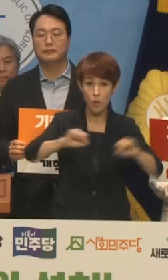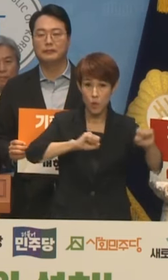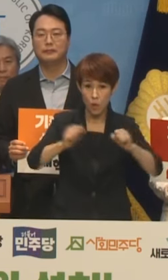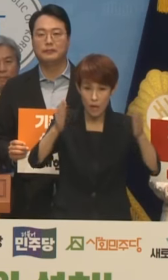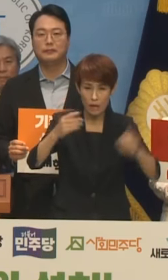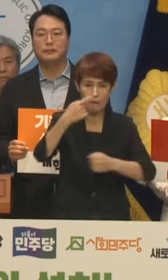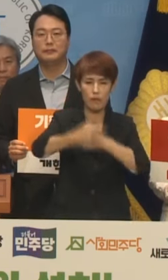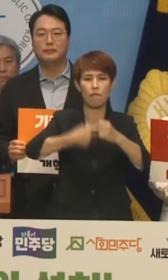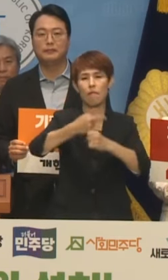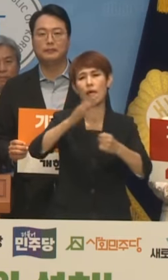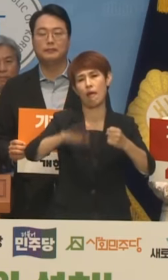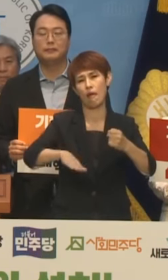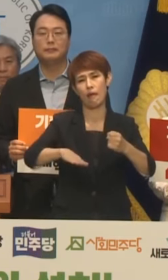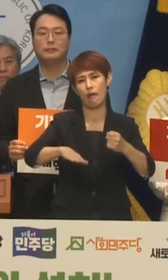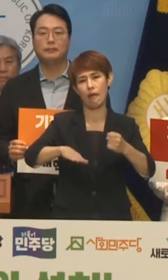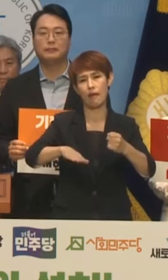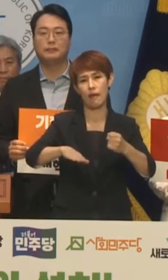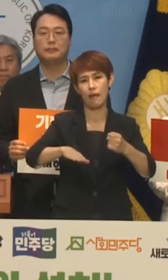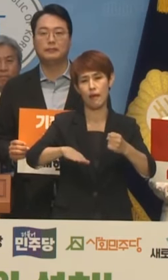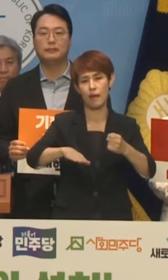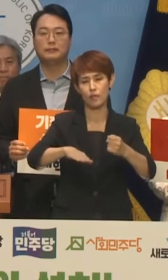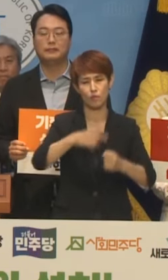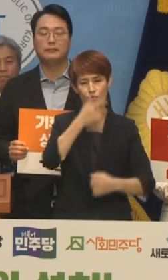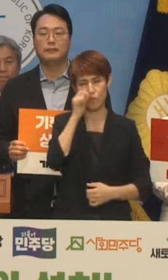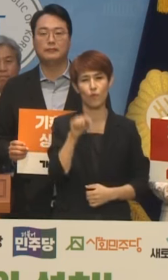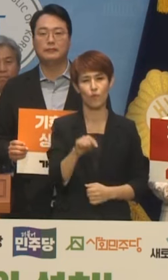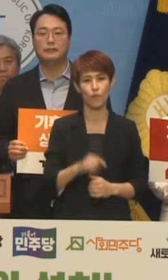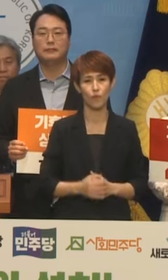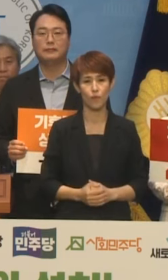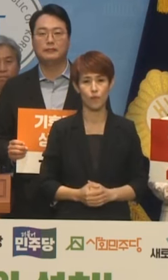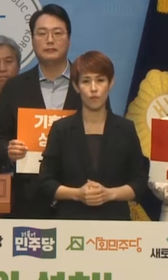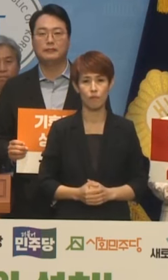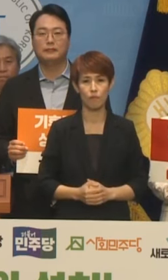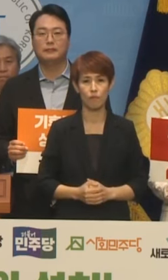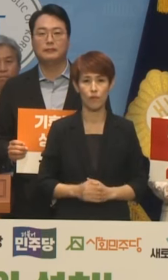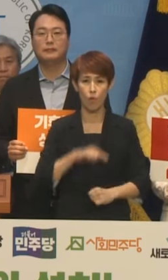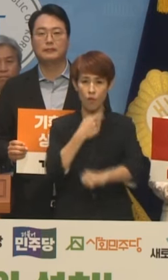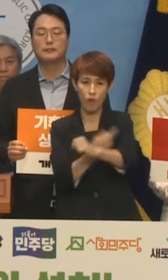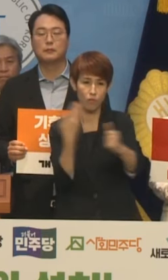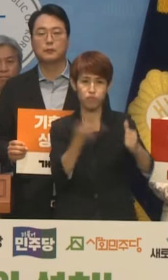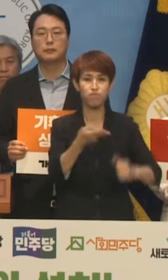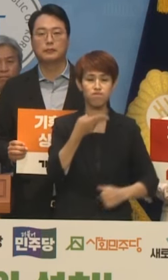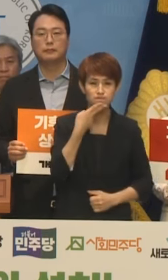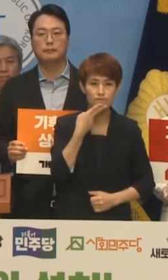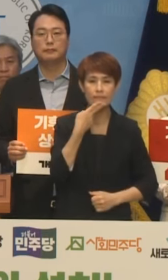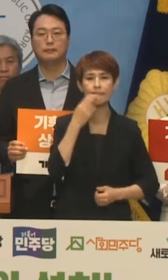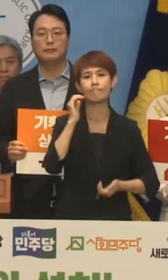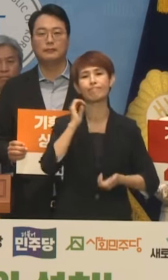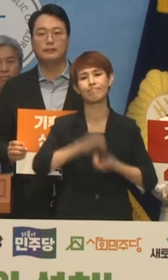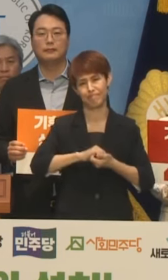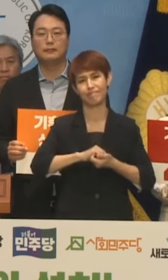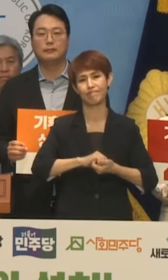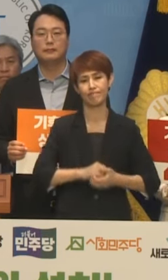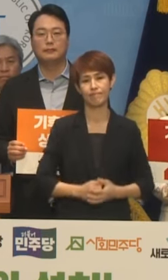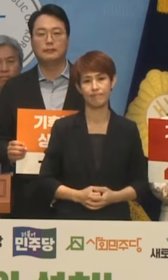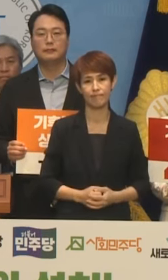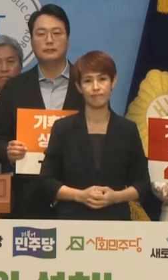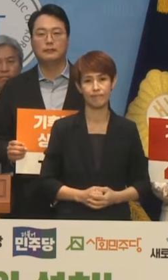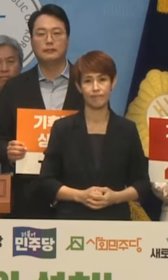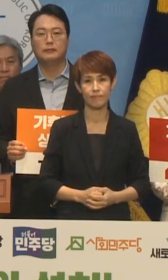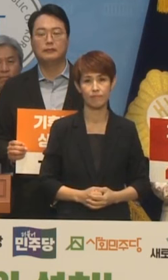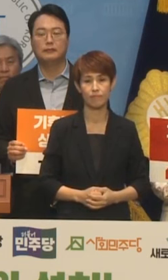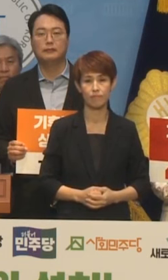1년 미만으로 짧게 설정되었을 뿐 아니라 어떠한 권한도 부여되지 않아 그 한계가 뚜렷했습니다.